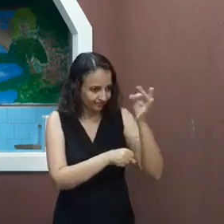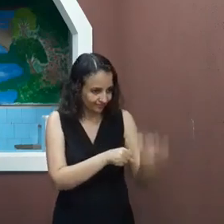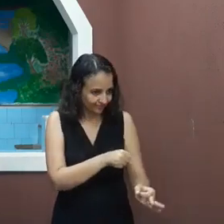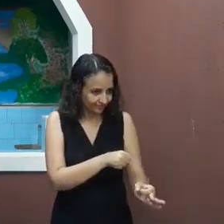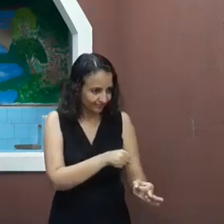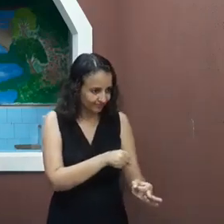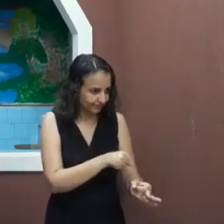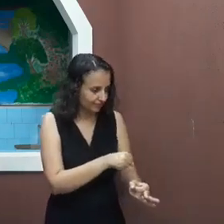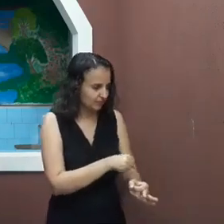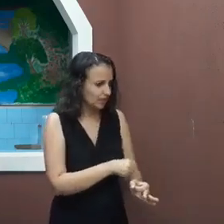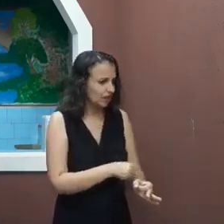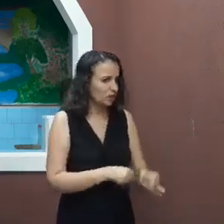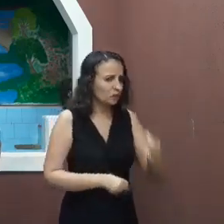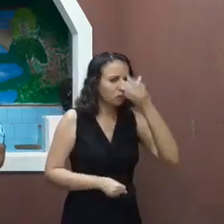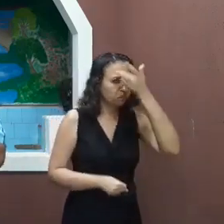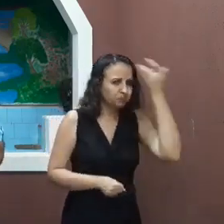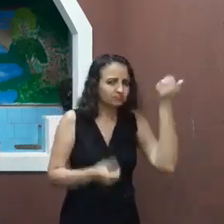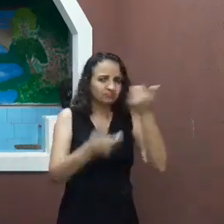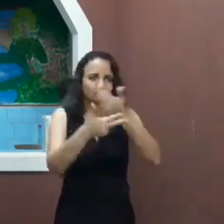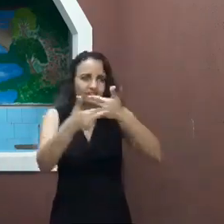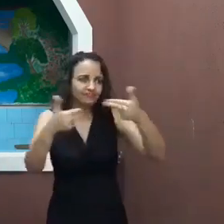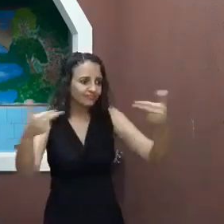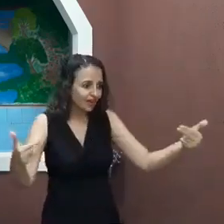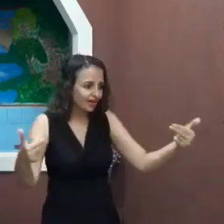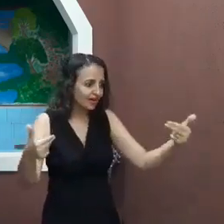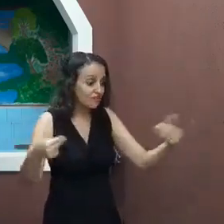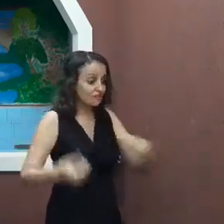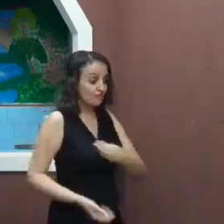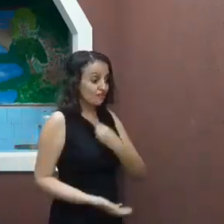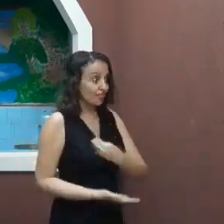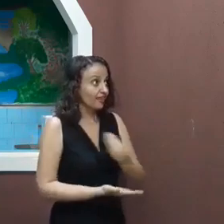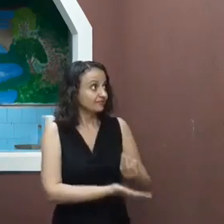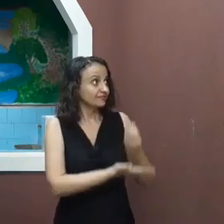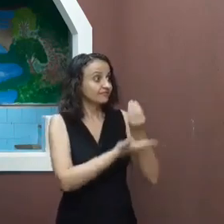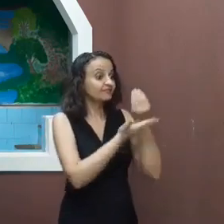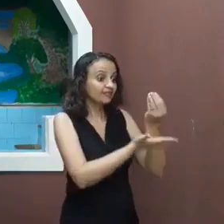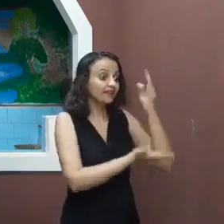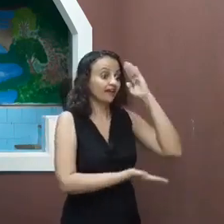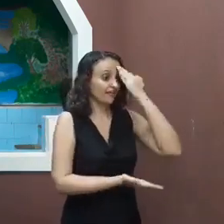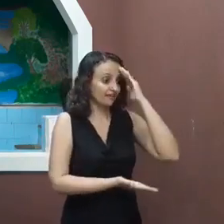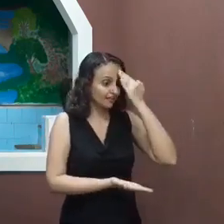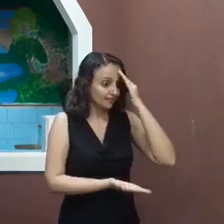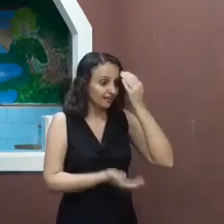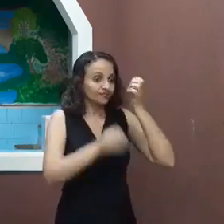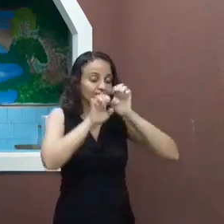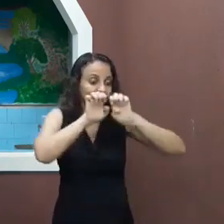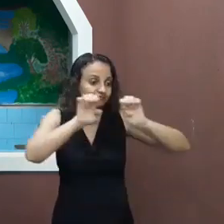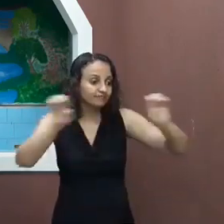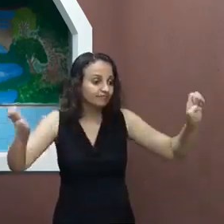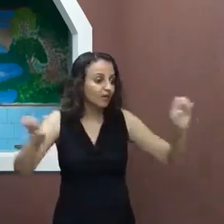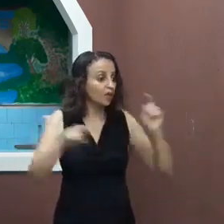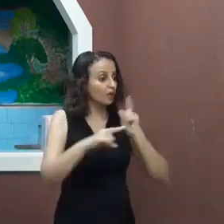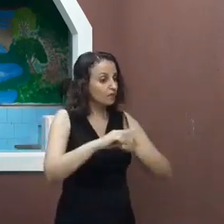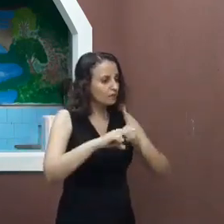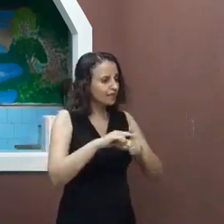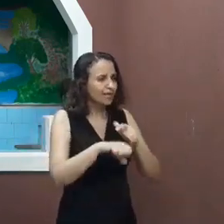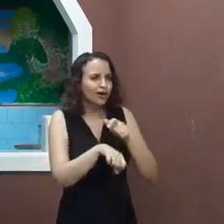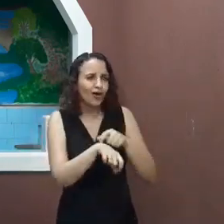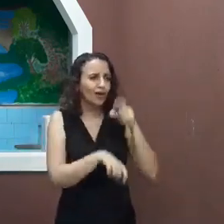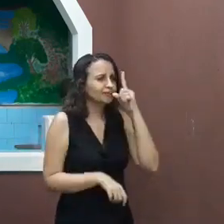Irmãos, quantas pessoas que entregam a sua vida a Cristo, que entendem o Evangelho, porque naquele momento de